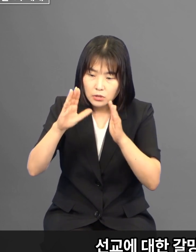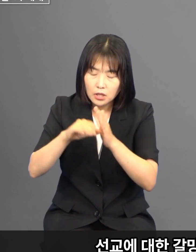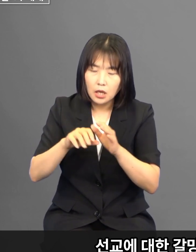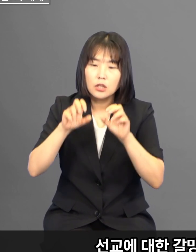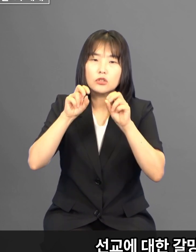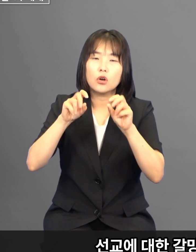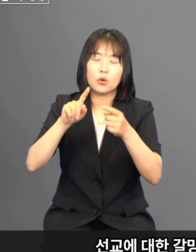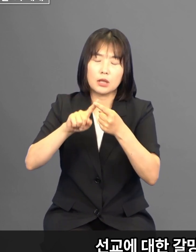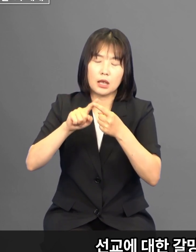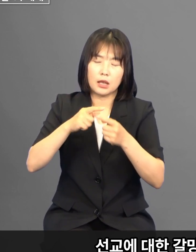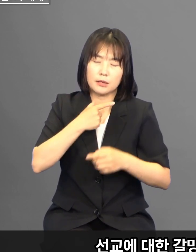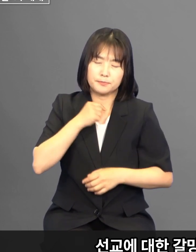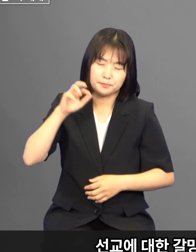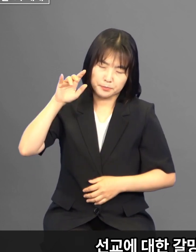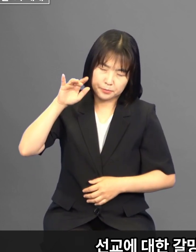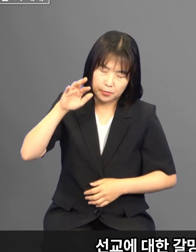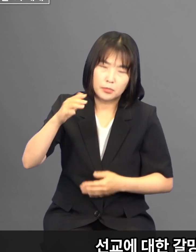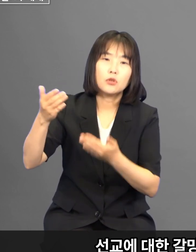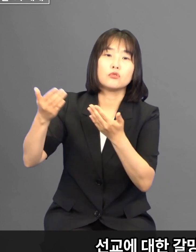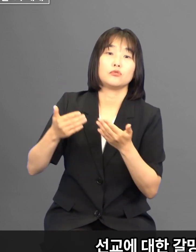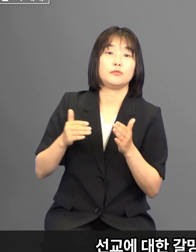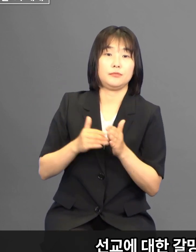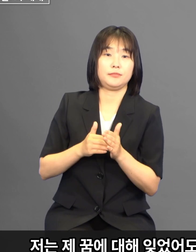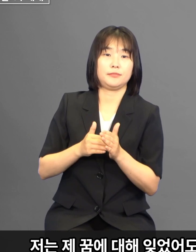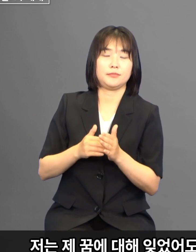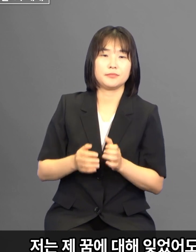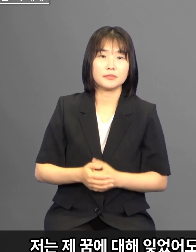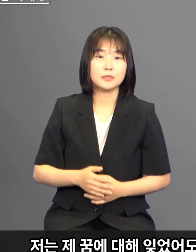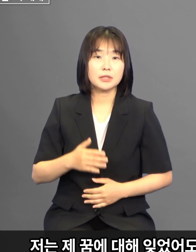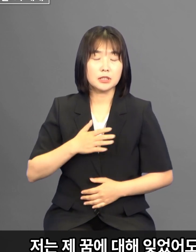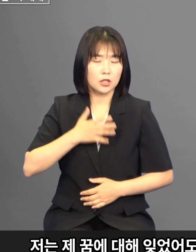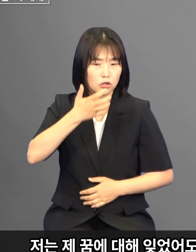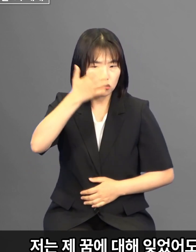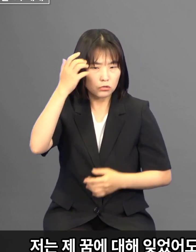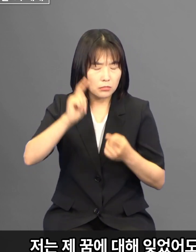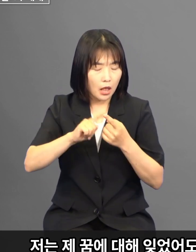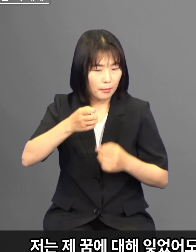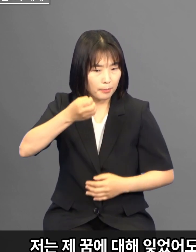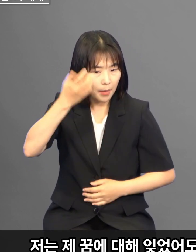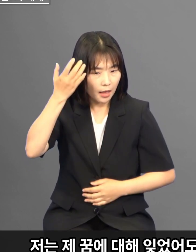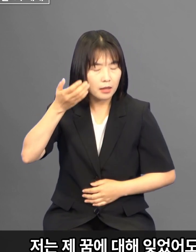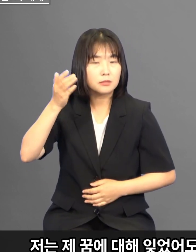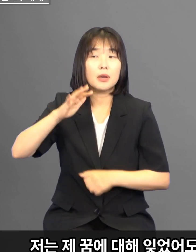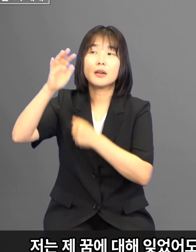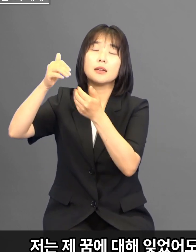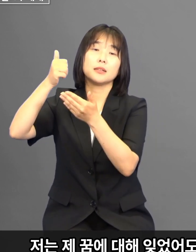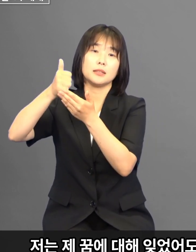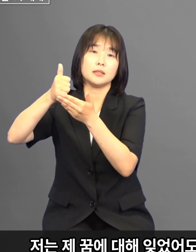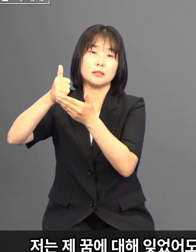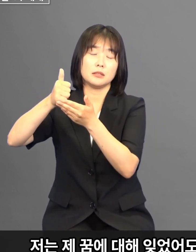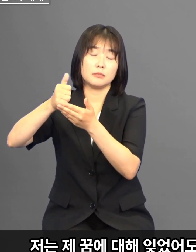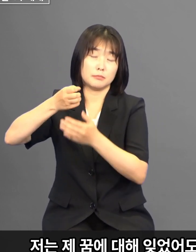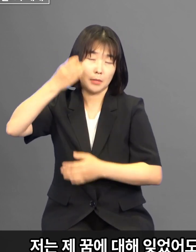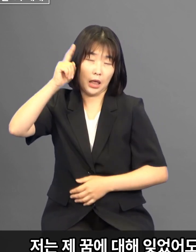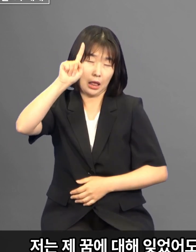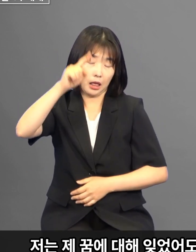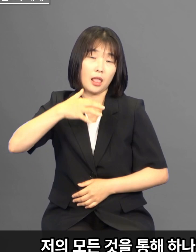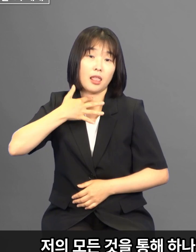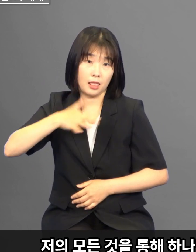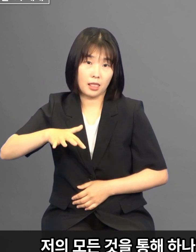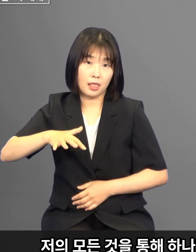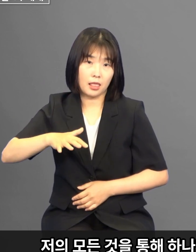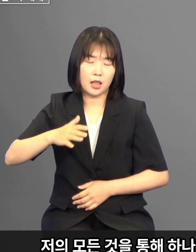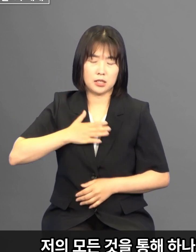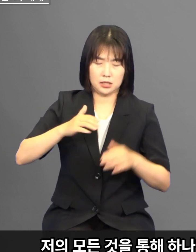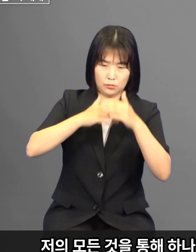선교에 대한 갈망을 다시금 부어주셨습니다. 저는 제 꿈에 대해 잊었어도 하나님께서는 한 번도 잊으신 적 없고